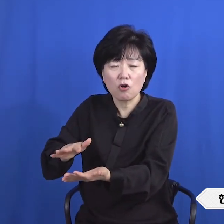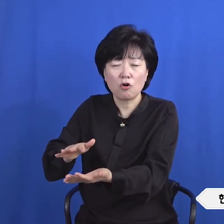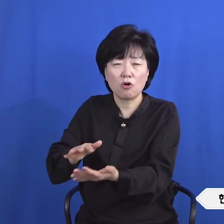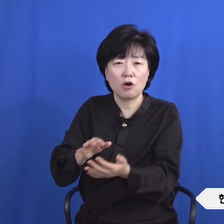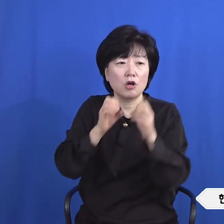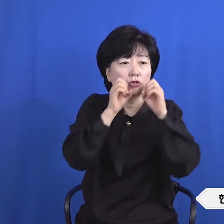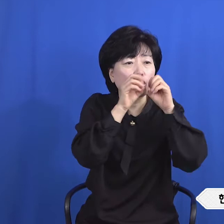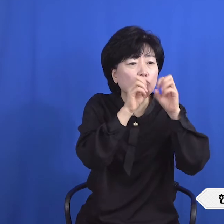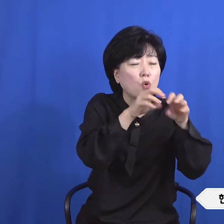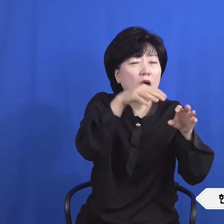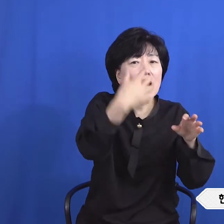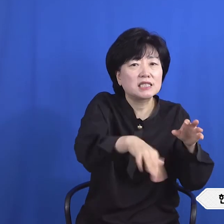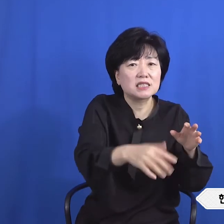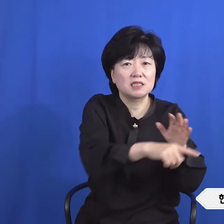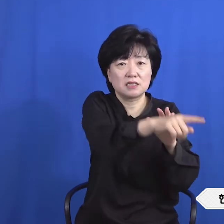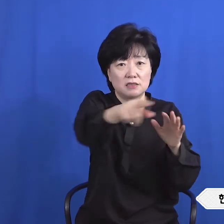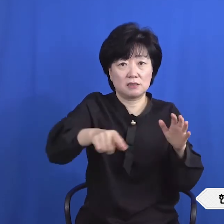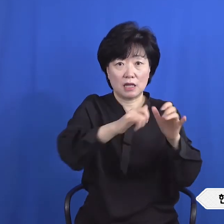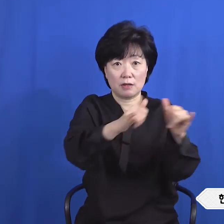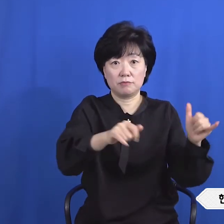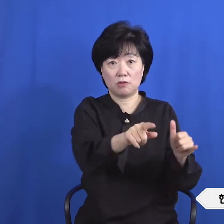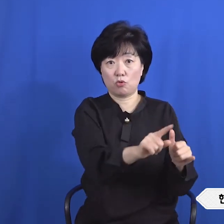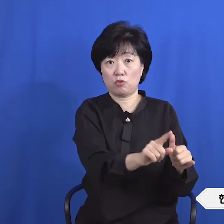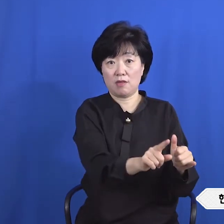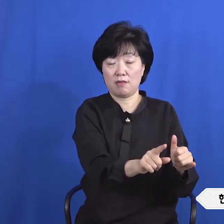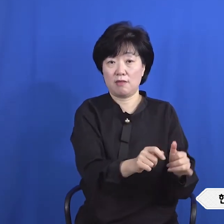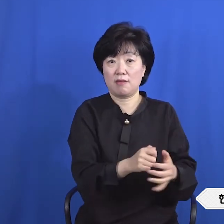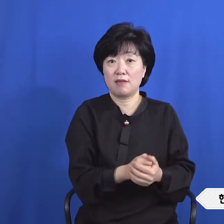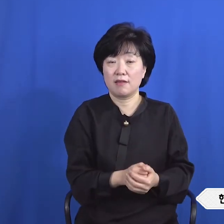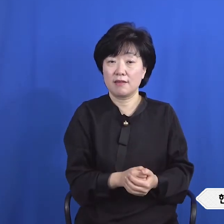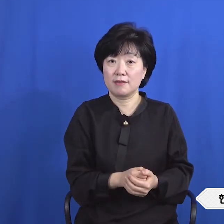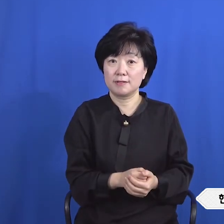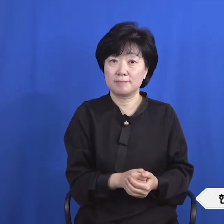없는 미전도 종족 사람들은 어떻게 합니까?